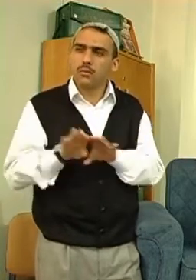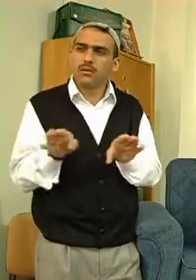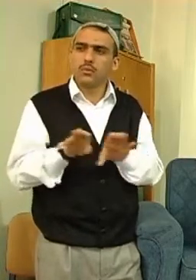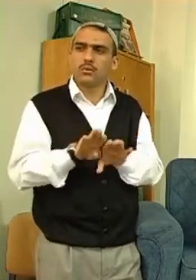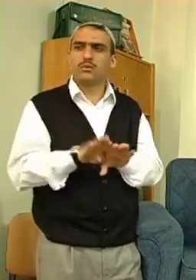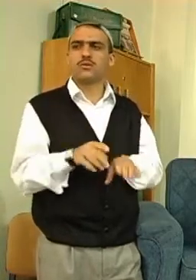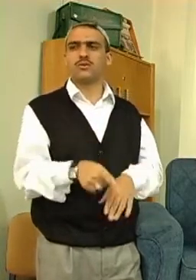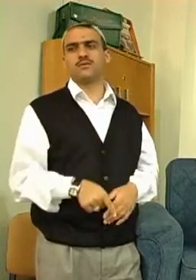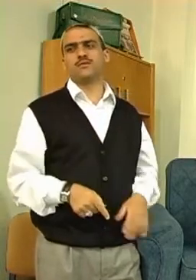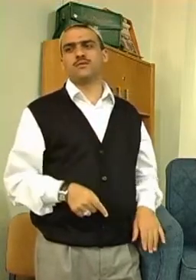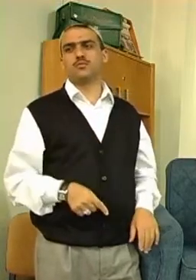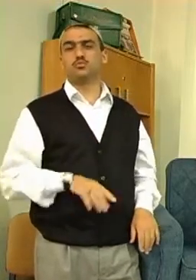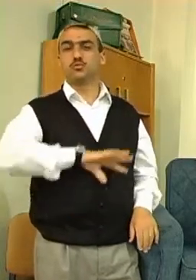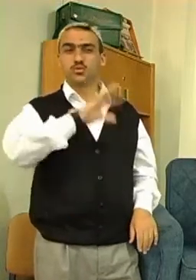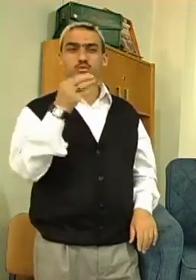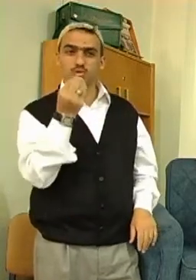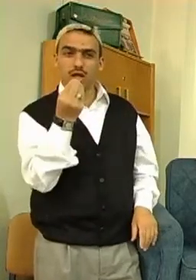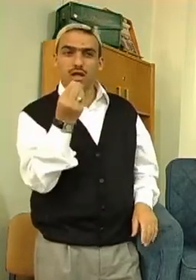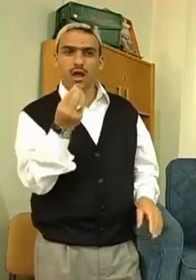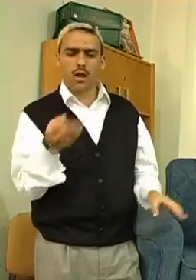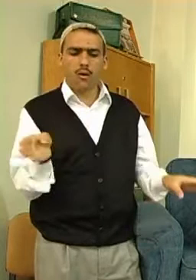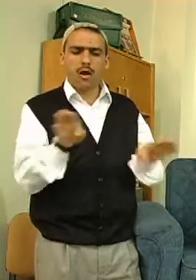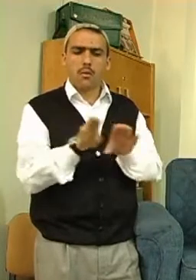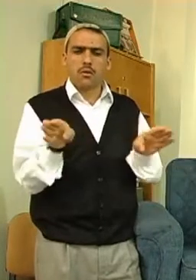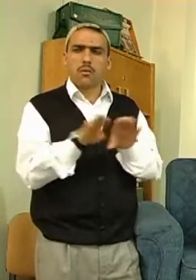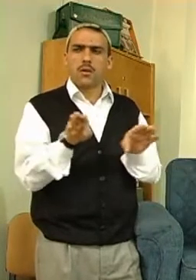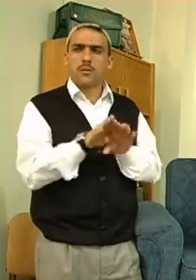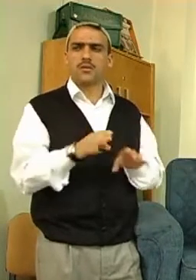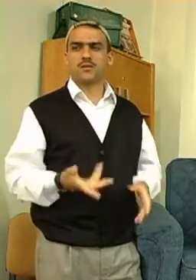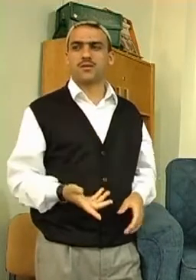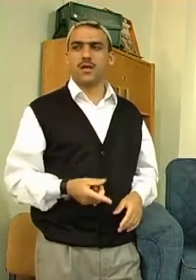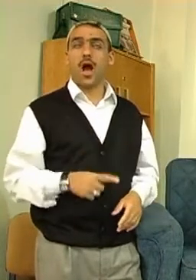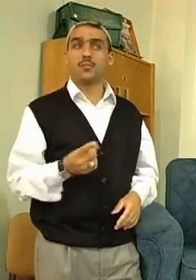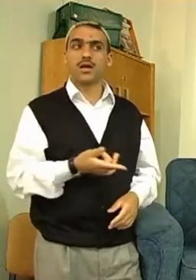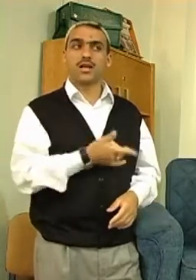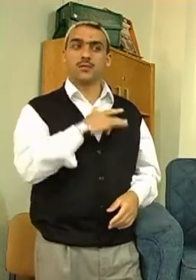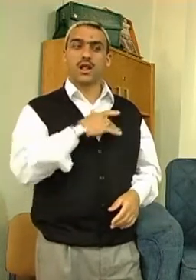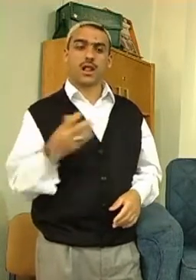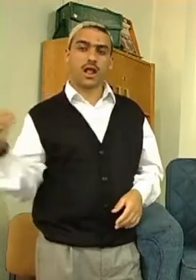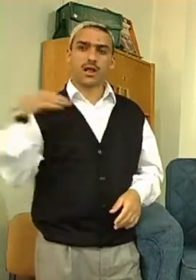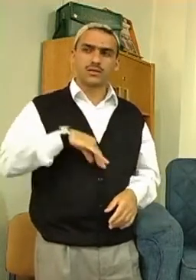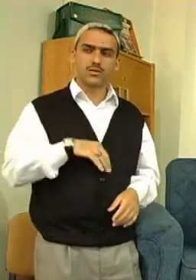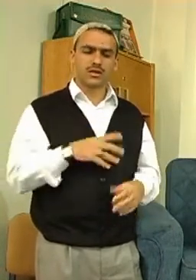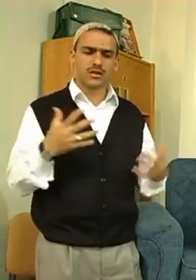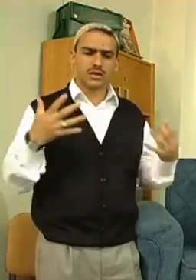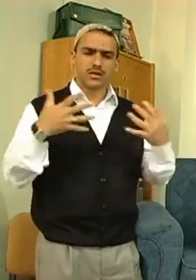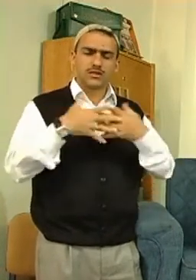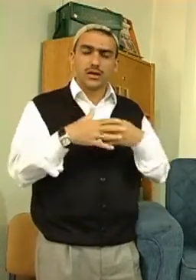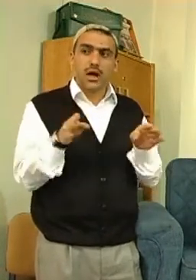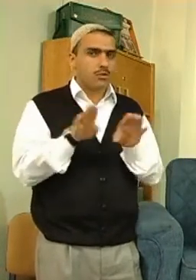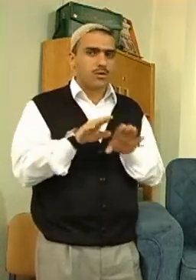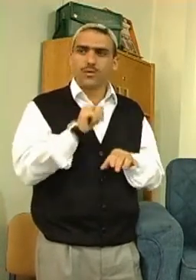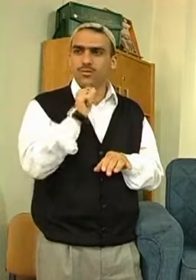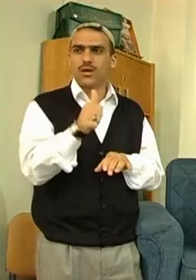bütün güzellikleri örterse, değil mi? Işık gelince her şeyi ortaya çıkarırsa, işte küfür de bir zulmet